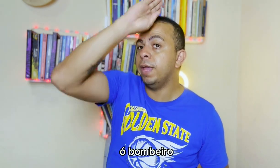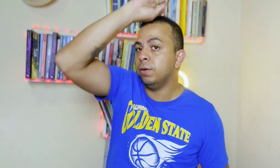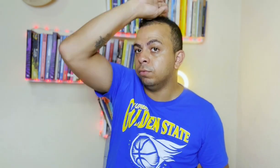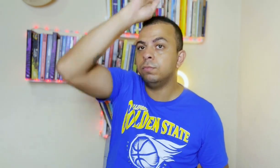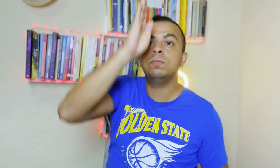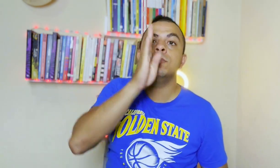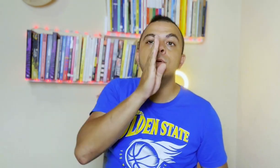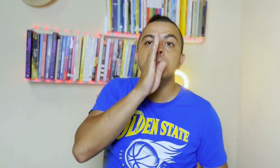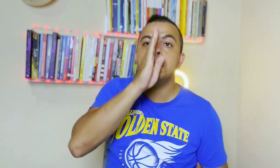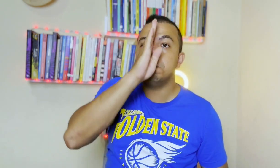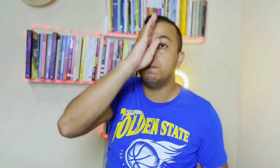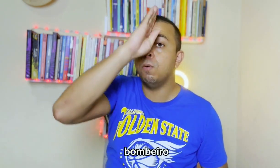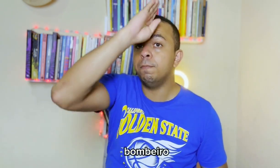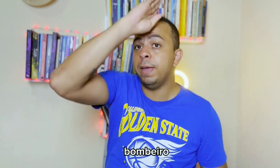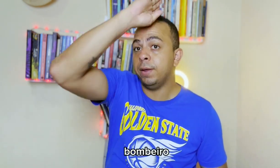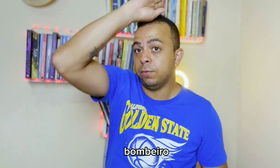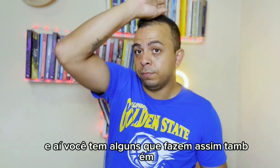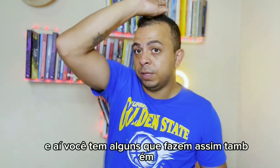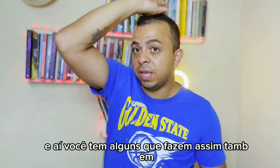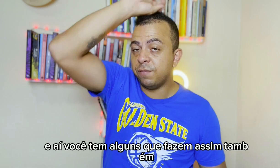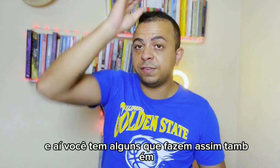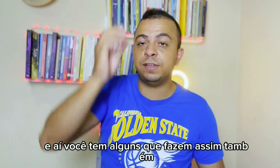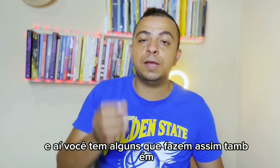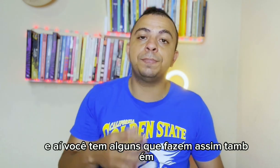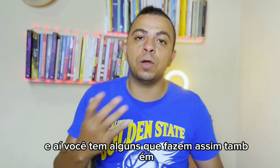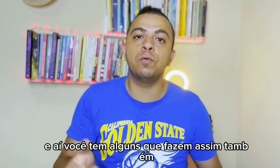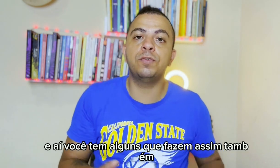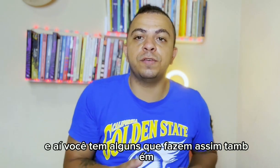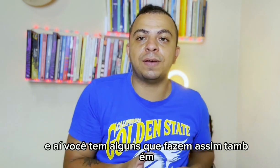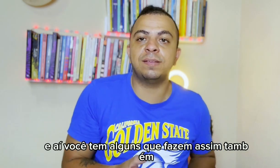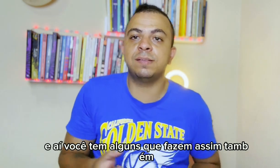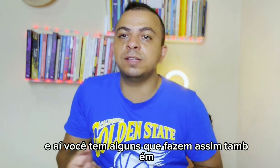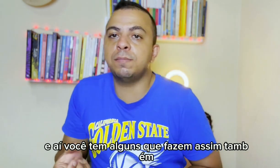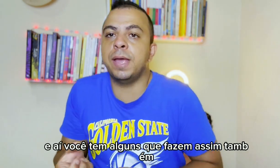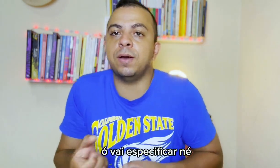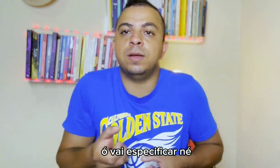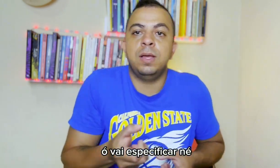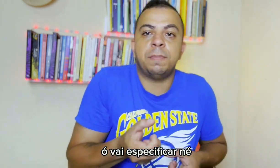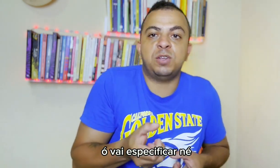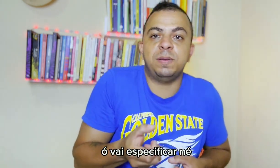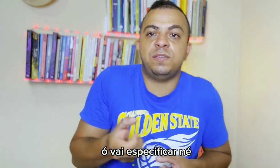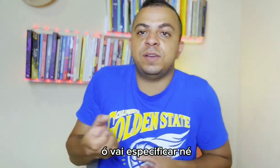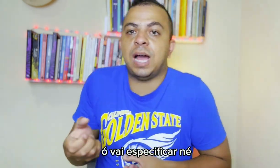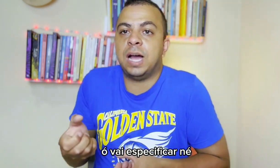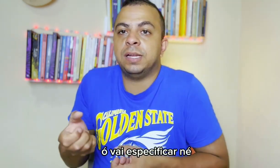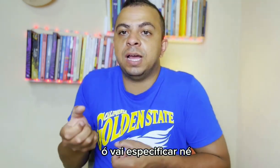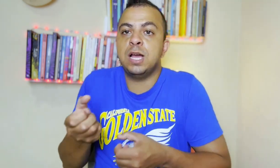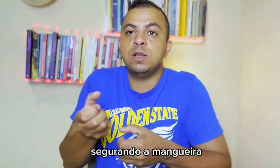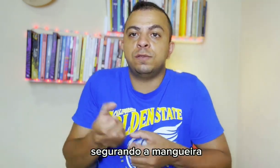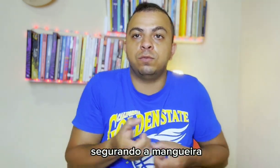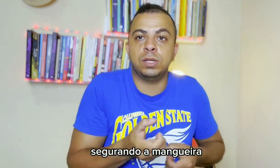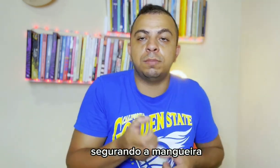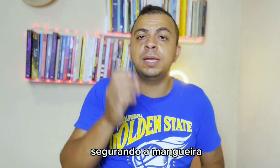Bombeiro. Bombeiro. E aí você tem alguns que fazem assim também, ó. Para especificar, né? Segurando a